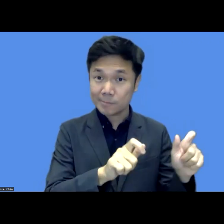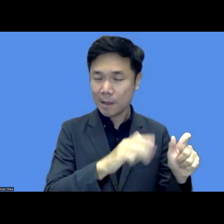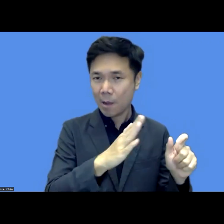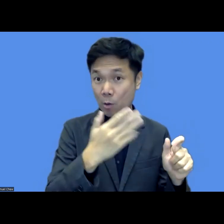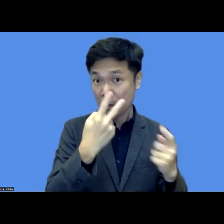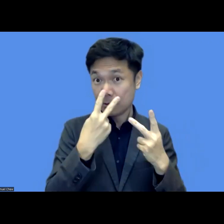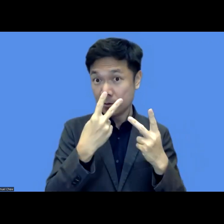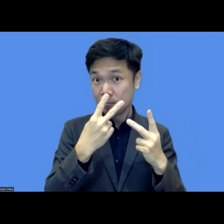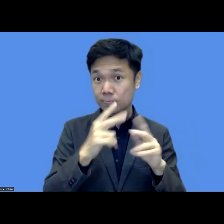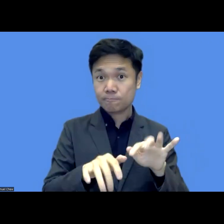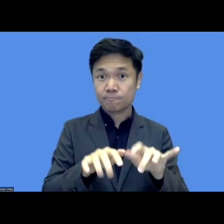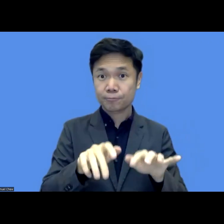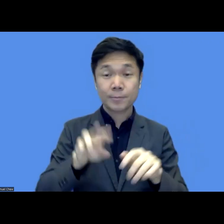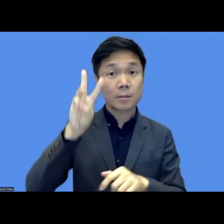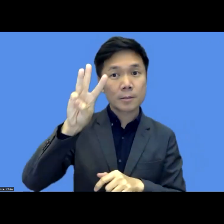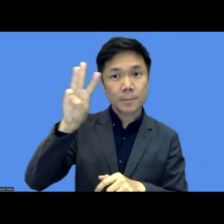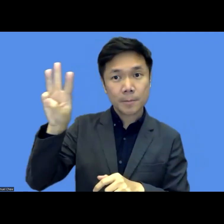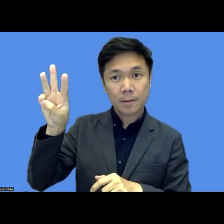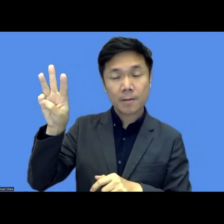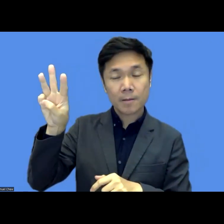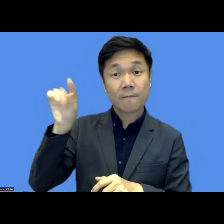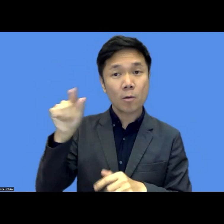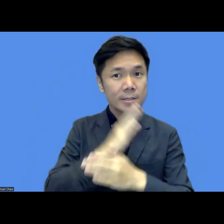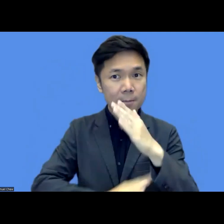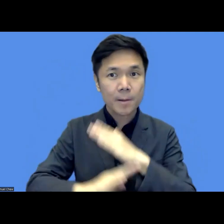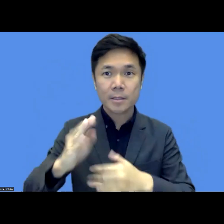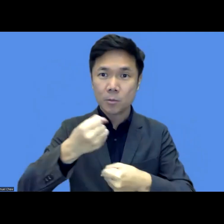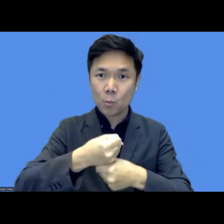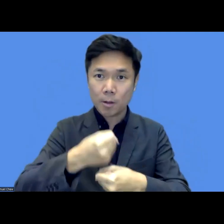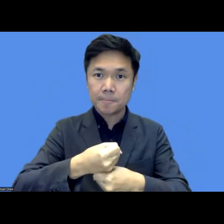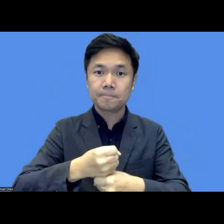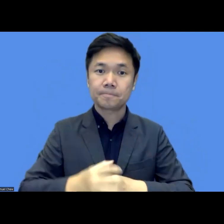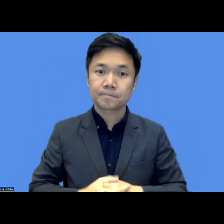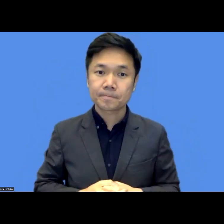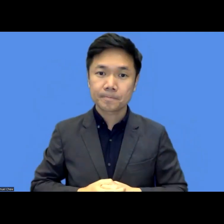discapacidad. Yo también voy a dar enlace en cuanto a esa guía.